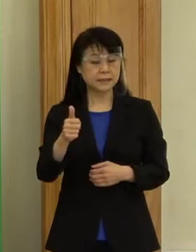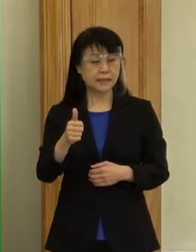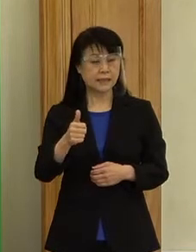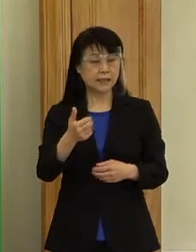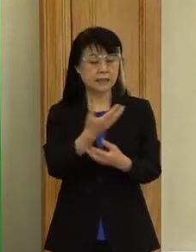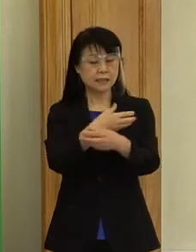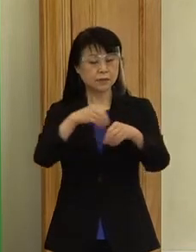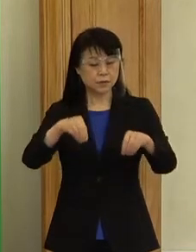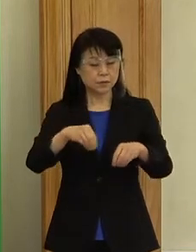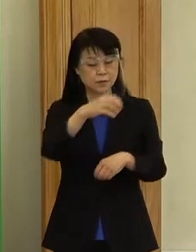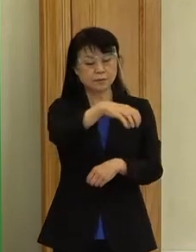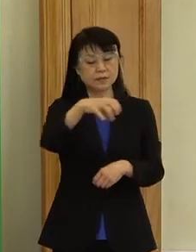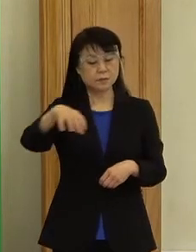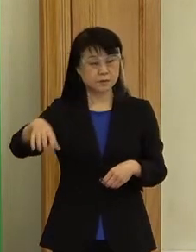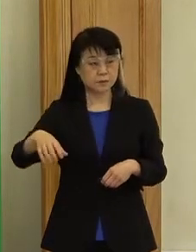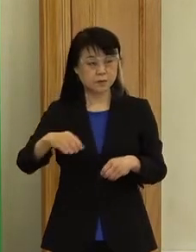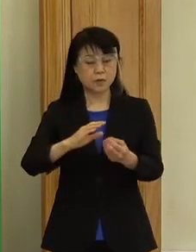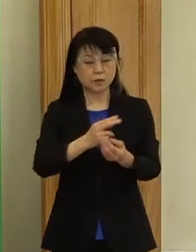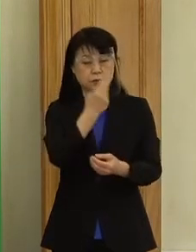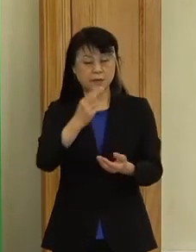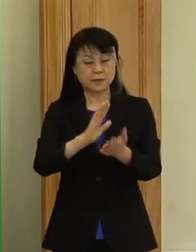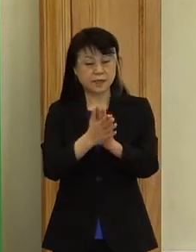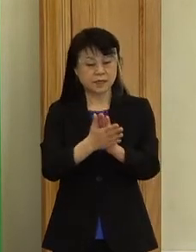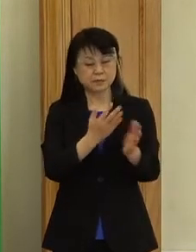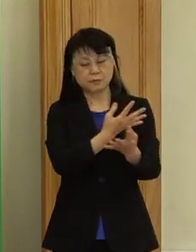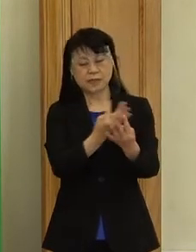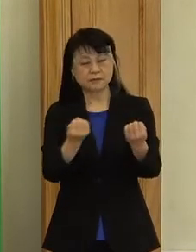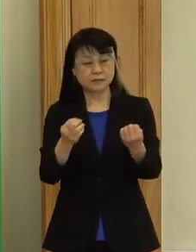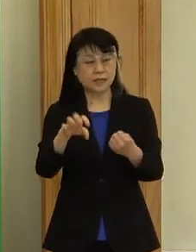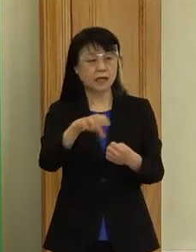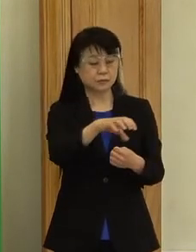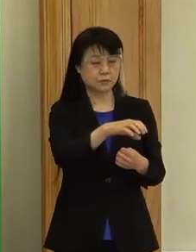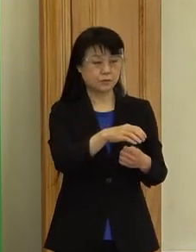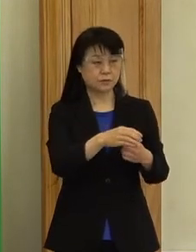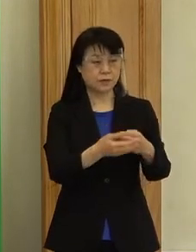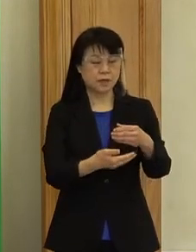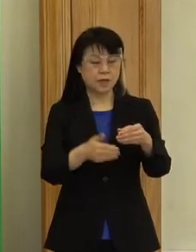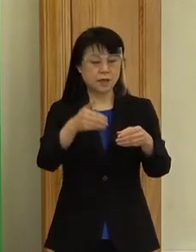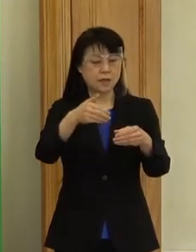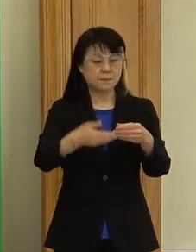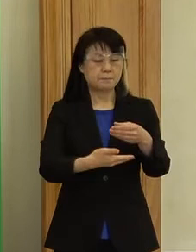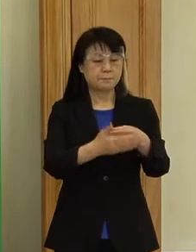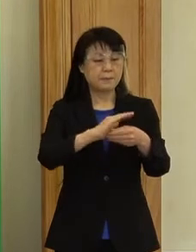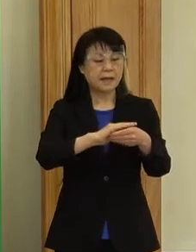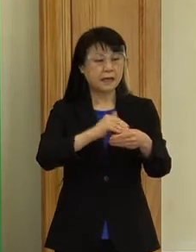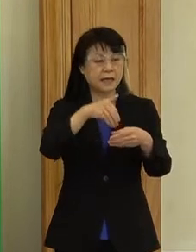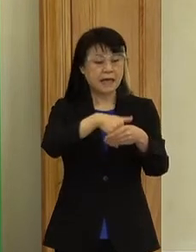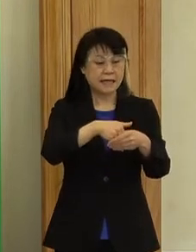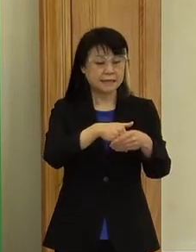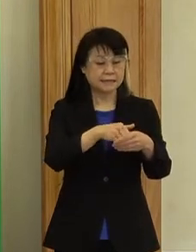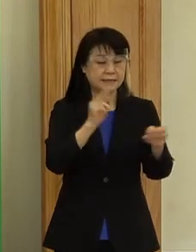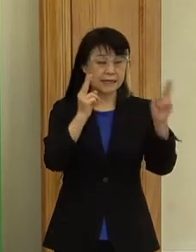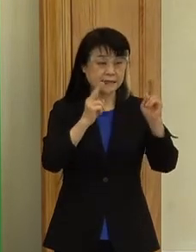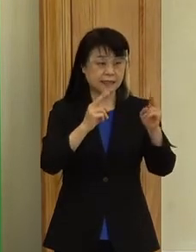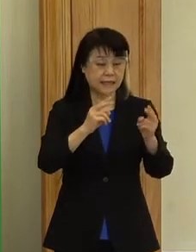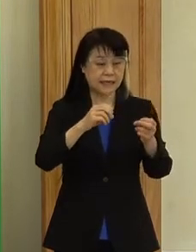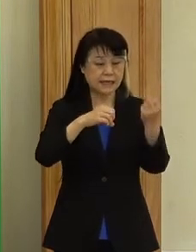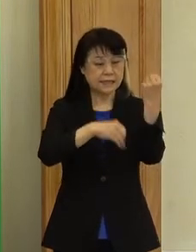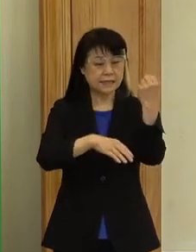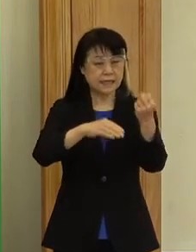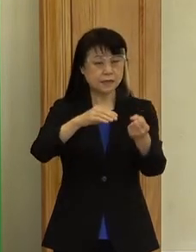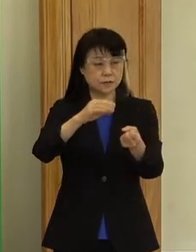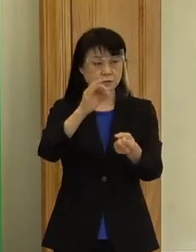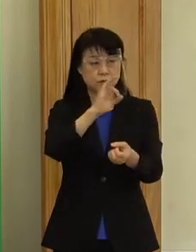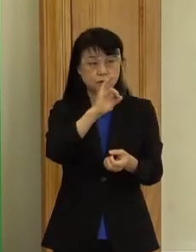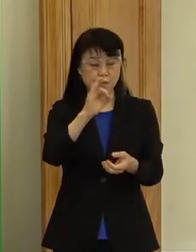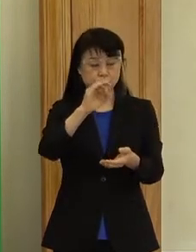たくさん県内にもあるわけでありまして、それはパッケージメーカー、パッケージ会社から、原料の納入などなど本